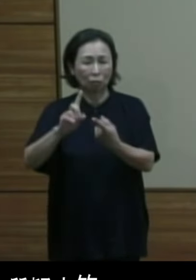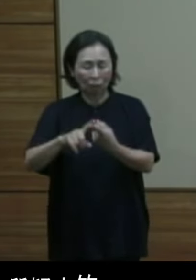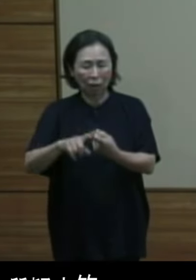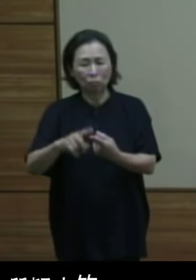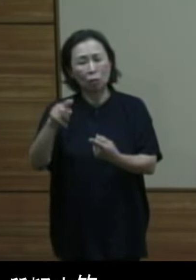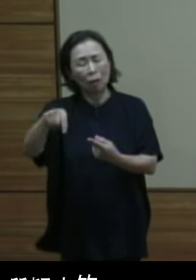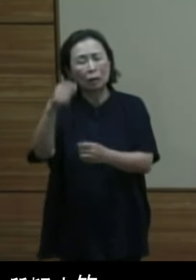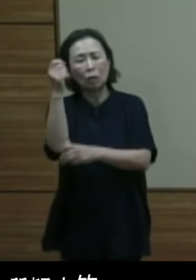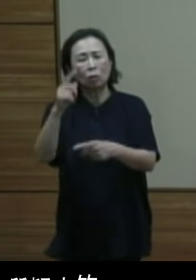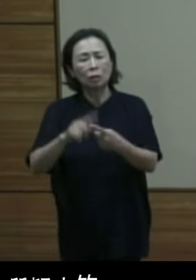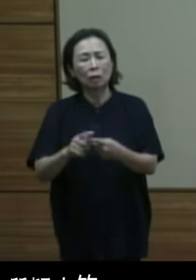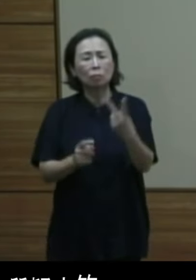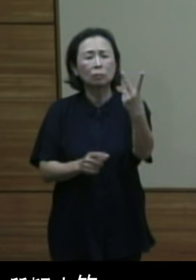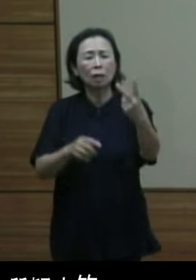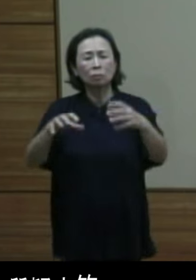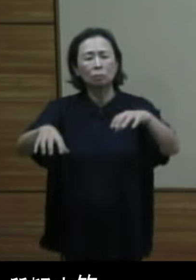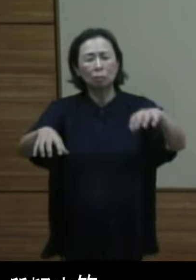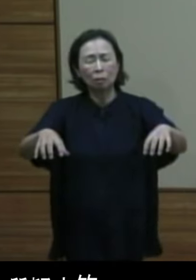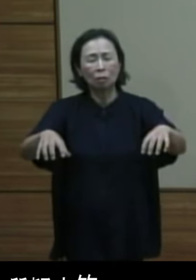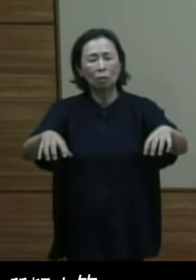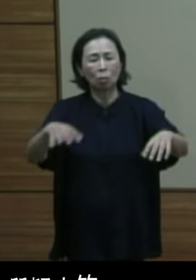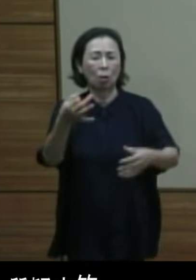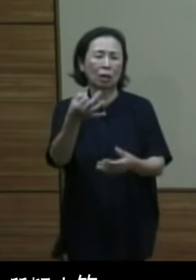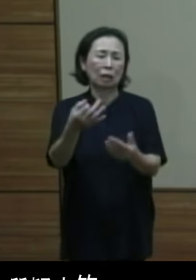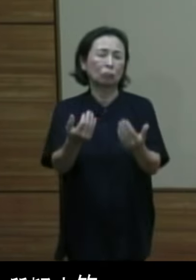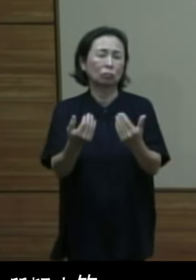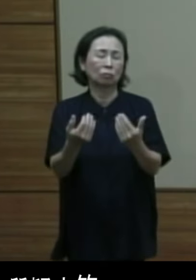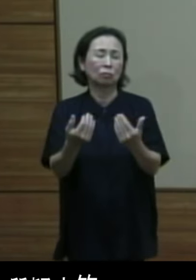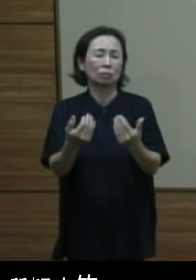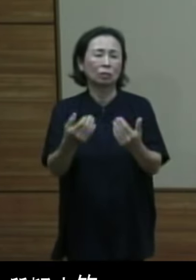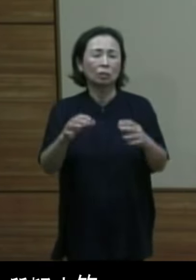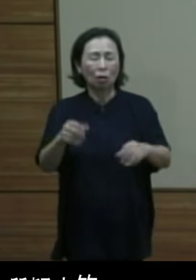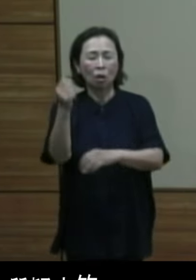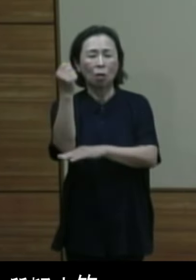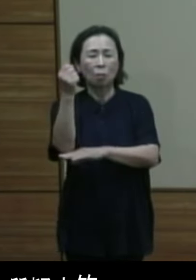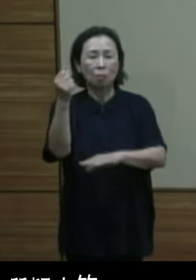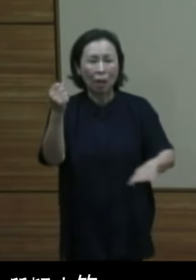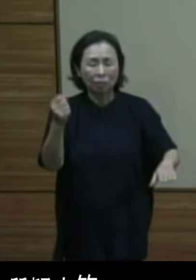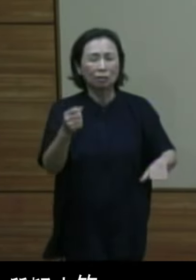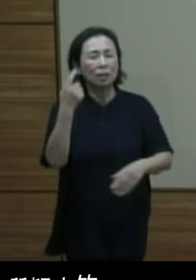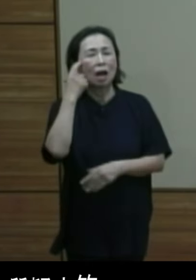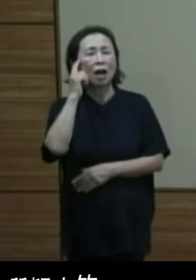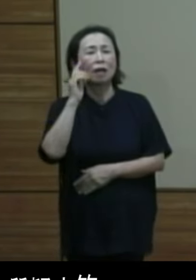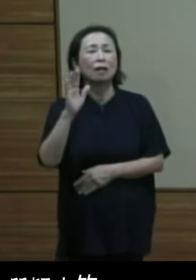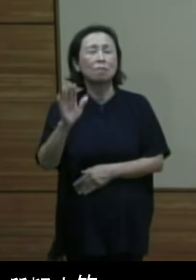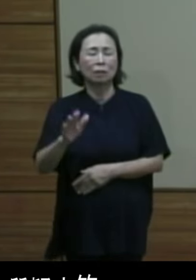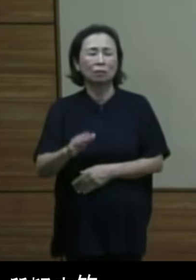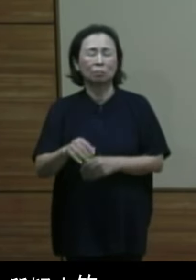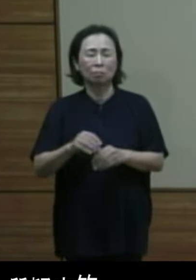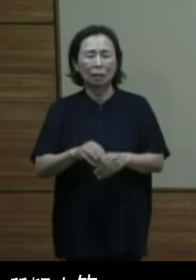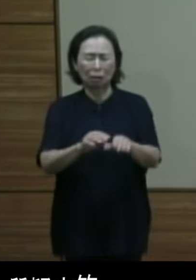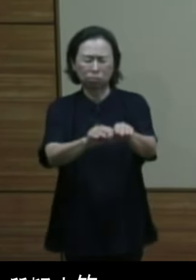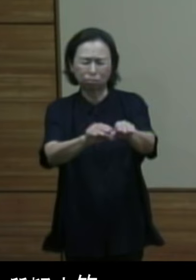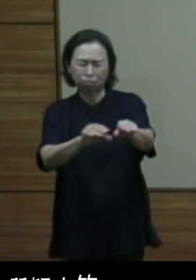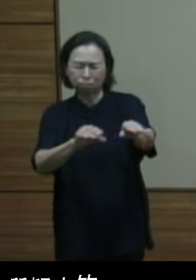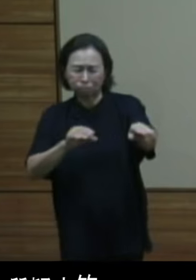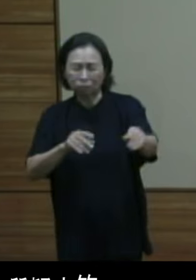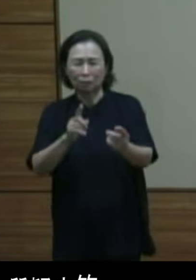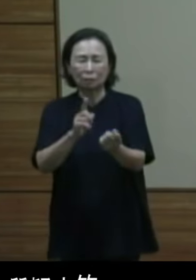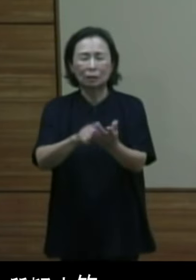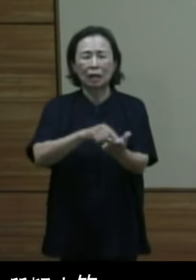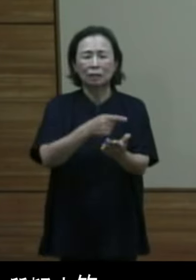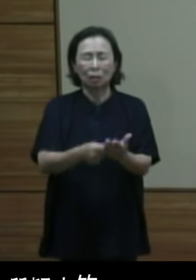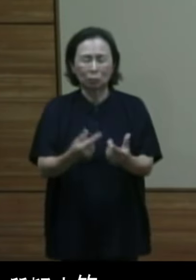箇所有料の見学場所を前回作りました。それをベースに考えておりますので、渋滞対策は厳重にした